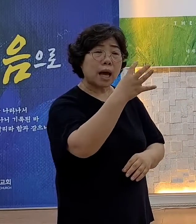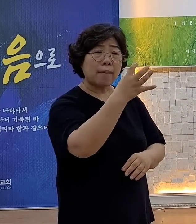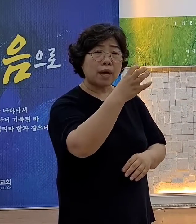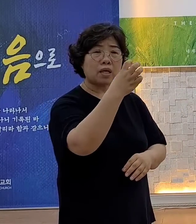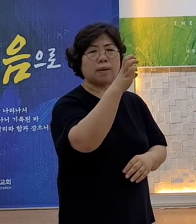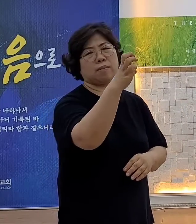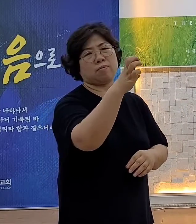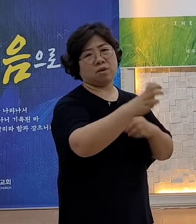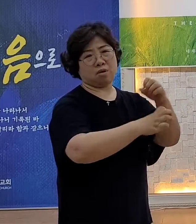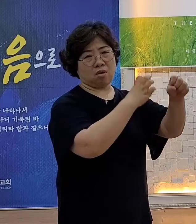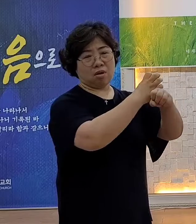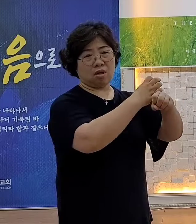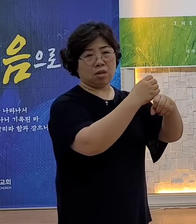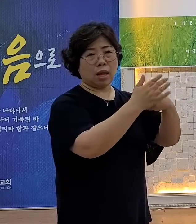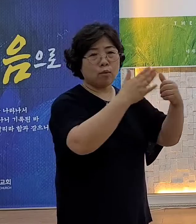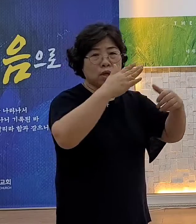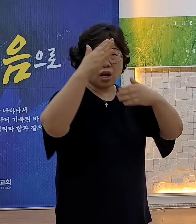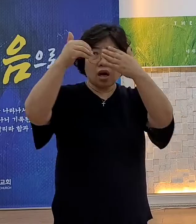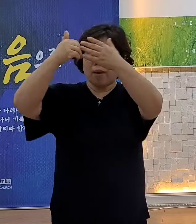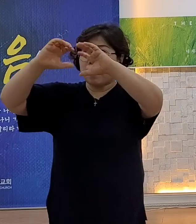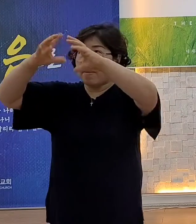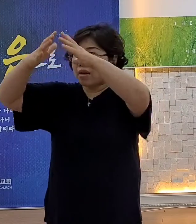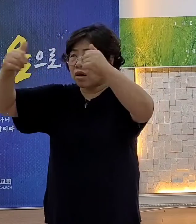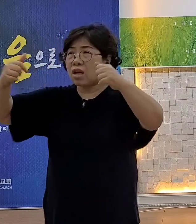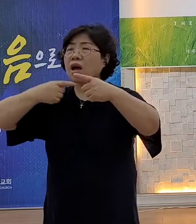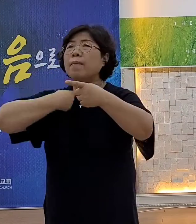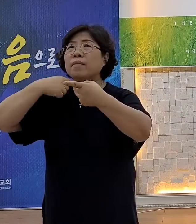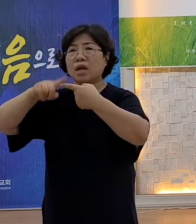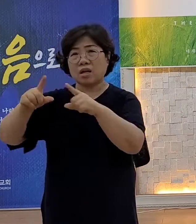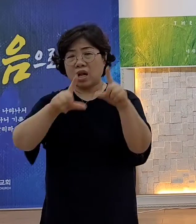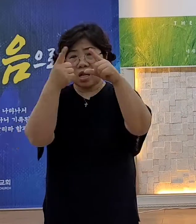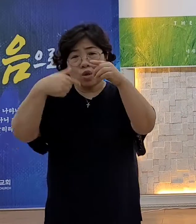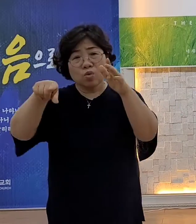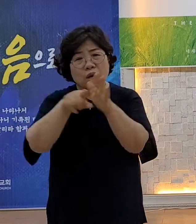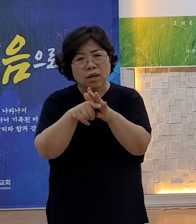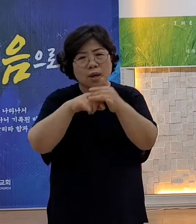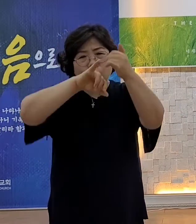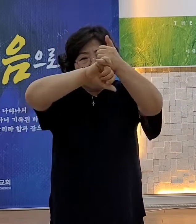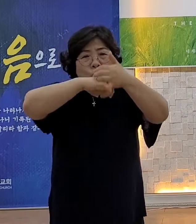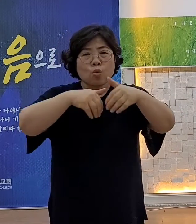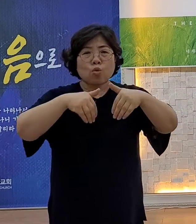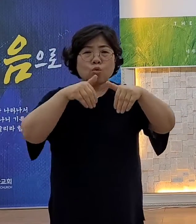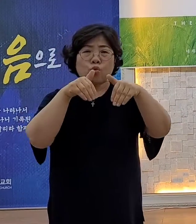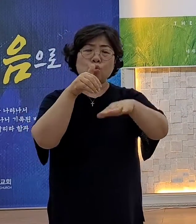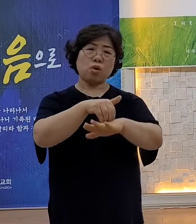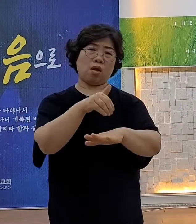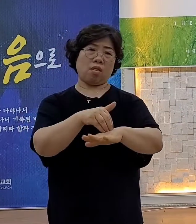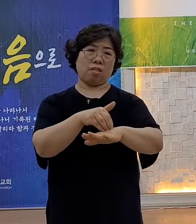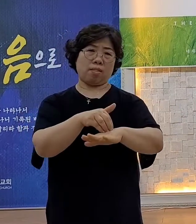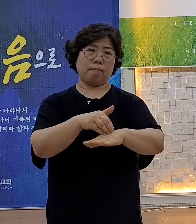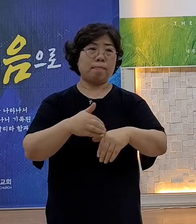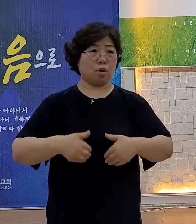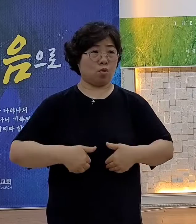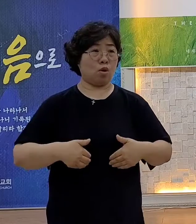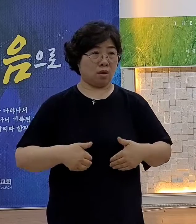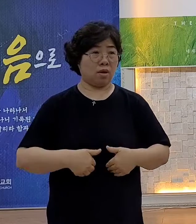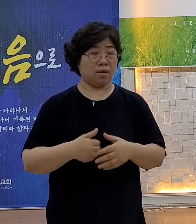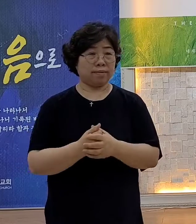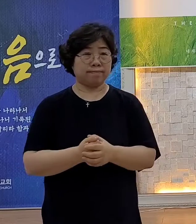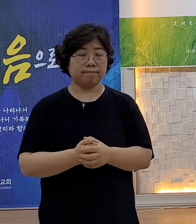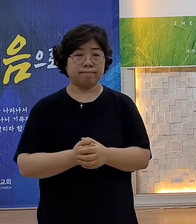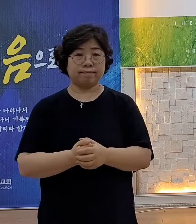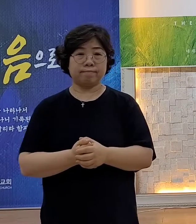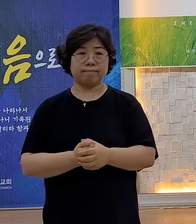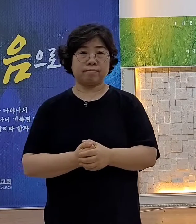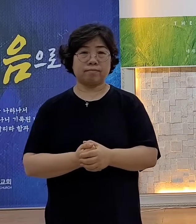나라의 백성으로 살기 위해서는 훈련이 필요합니다. 그리고 연단이 필요합니다. 여러분 보세요.